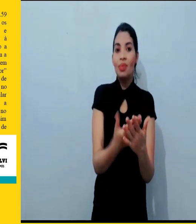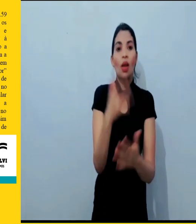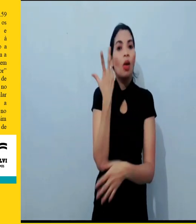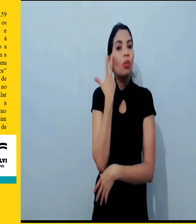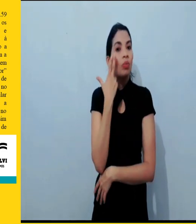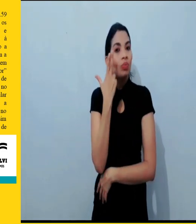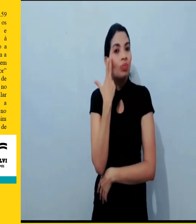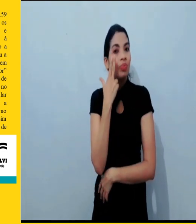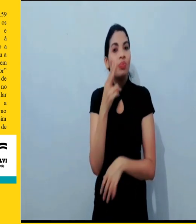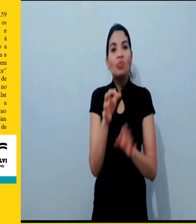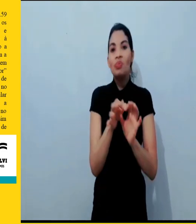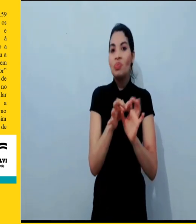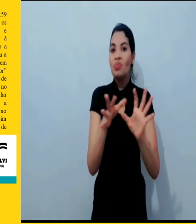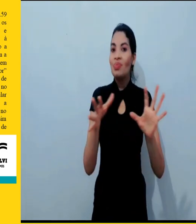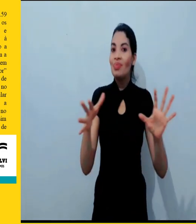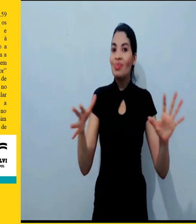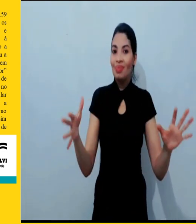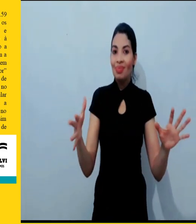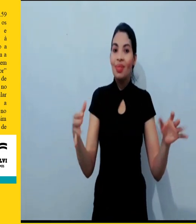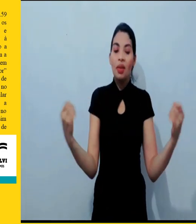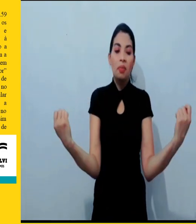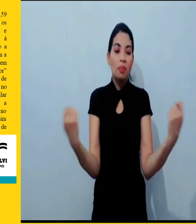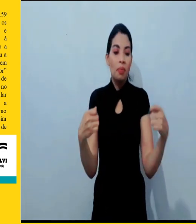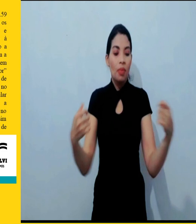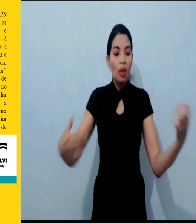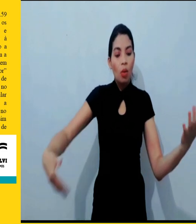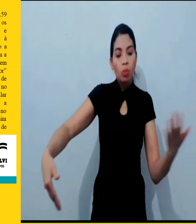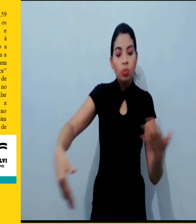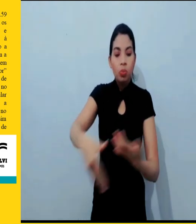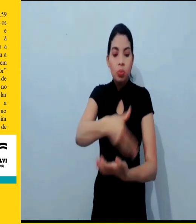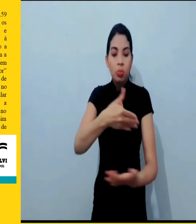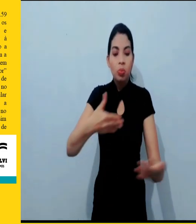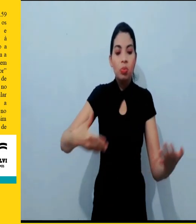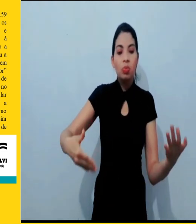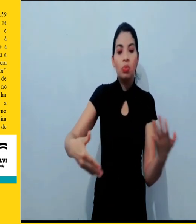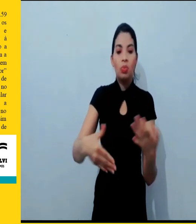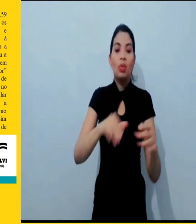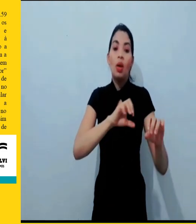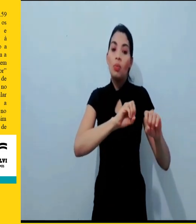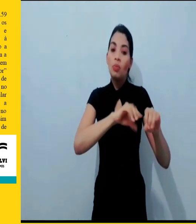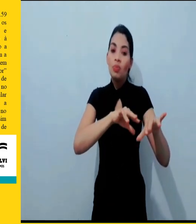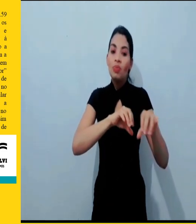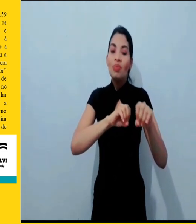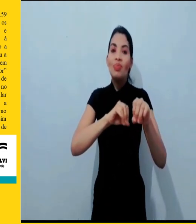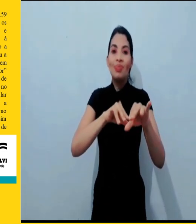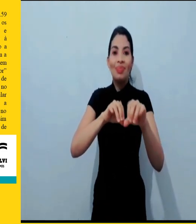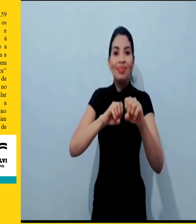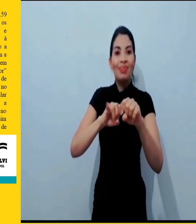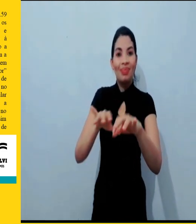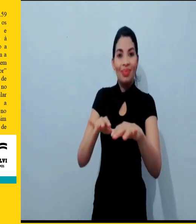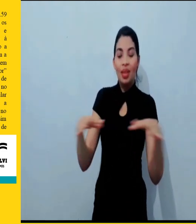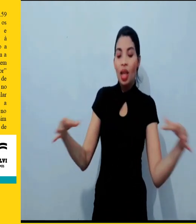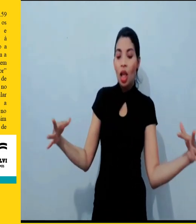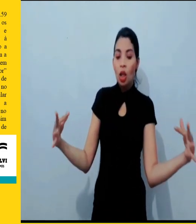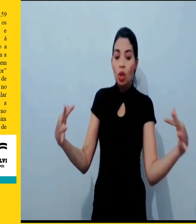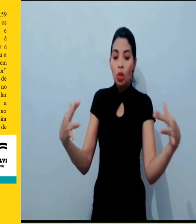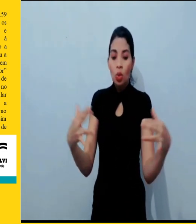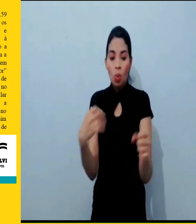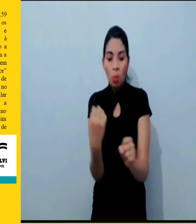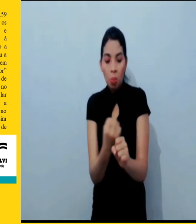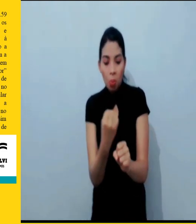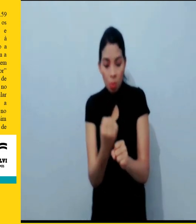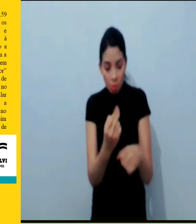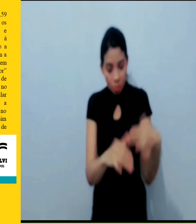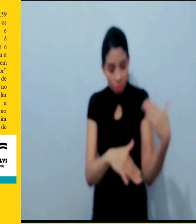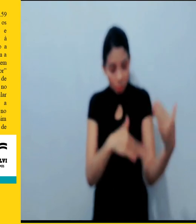regular, possibilitando, desse modo, a integração desses alunos no contexto educacional